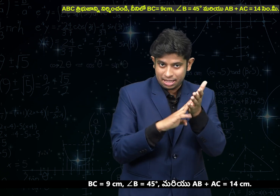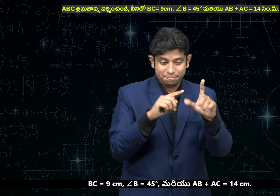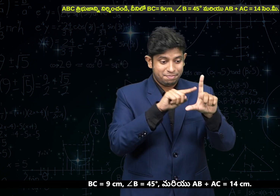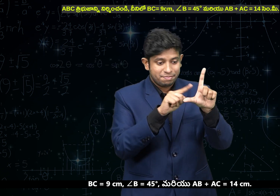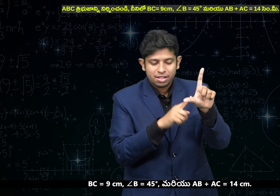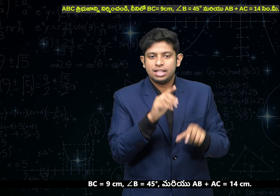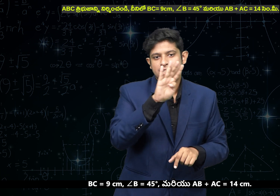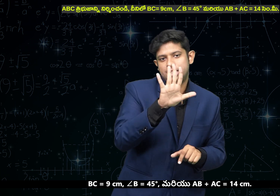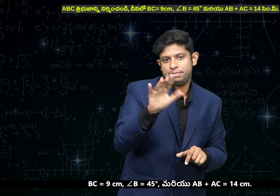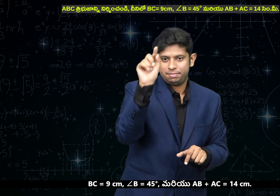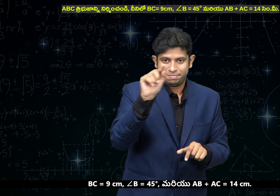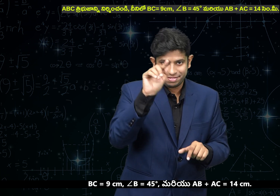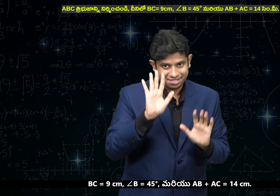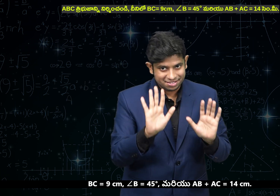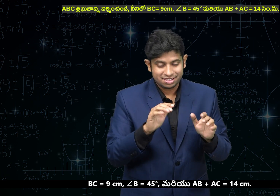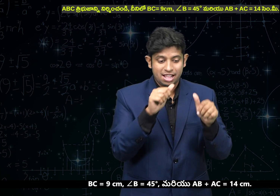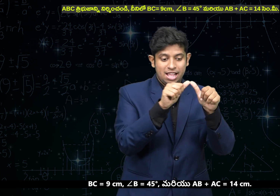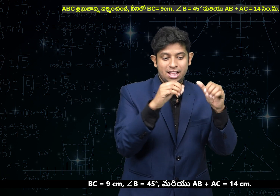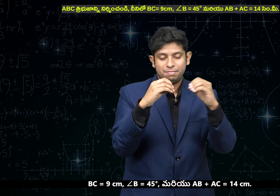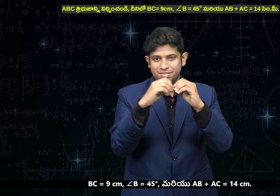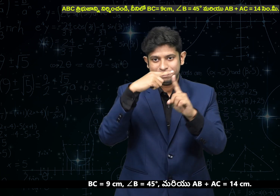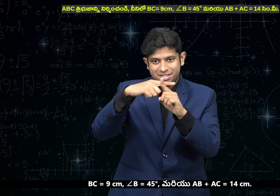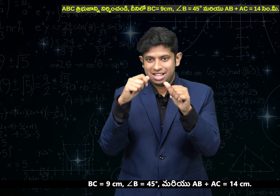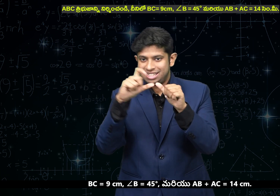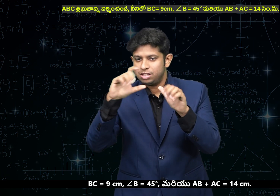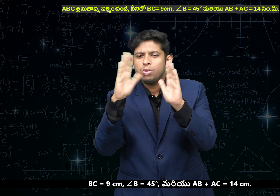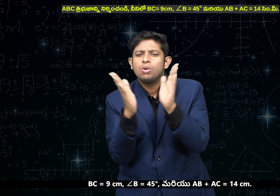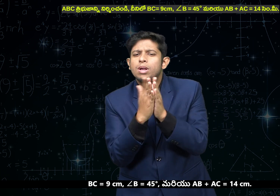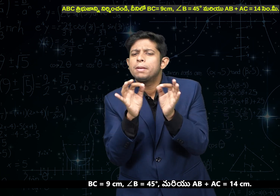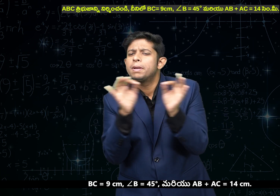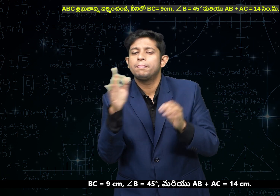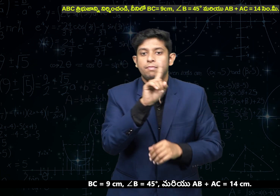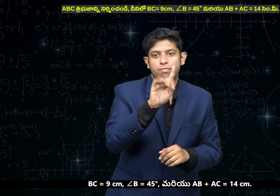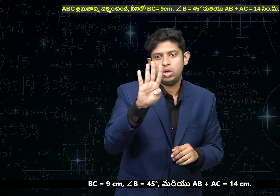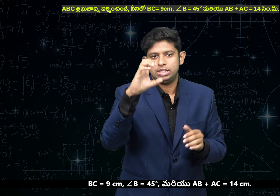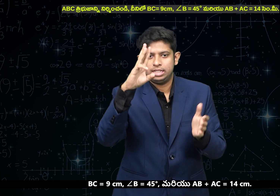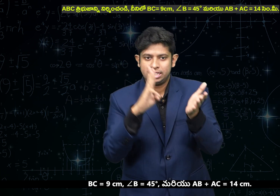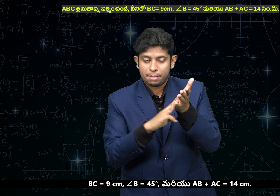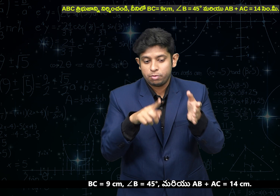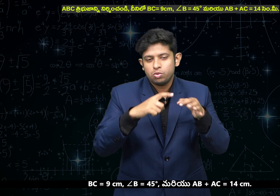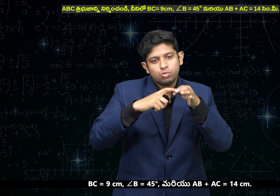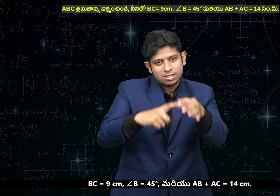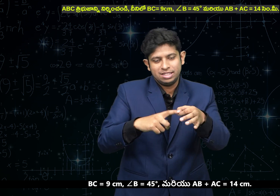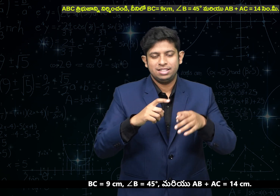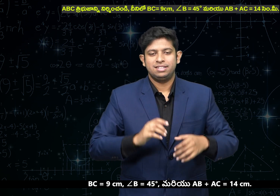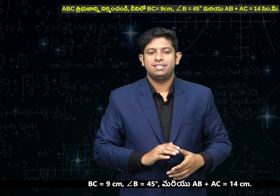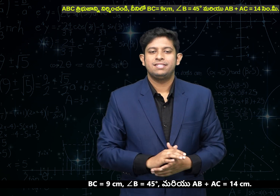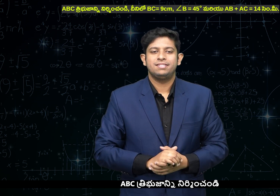45 డిగ్రీలు మరియు ఏబి ఏసీ ఈజ్ ఈక్వల్ టు 14 సెంటీమీటర్లు ఉండే